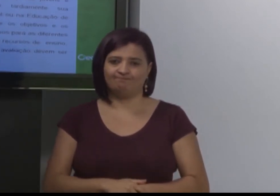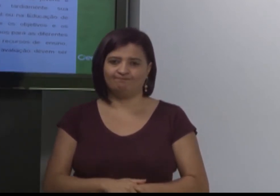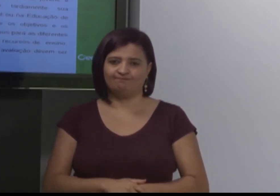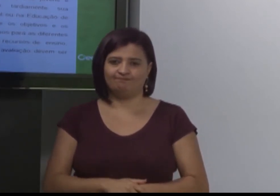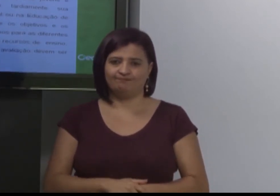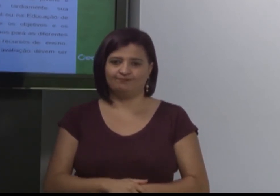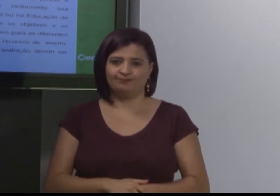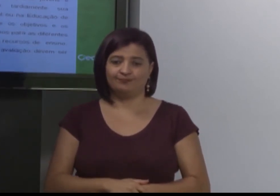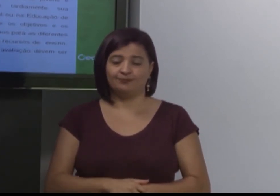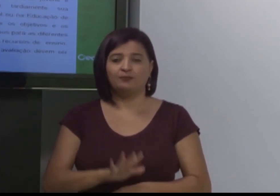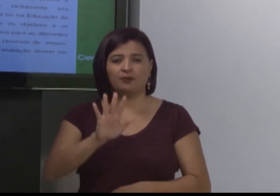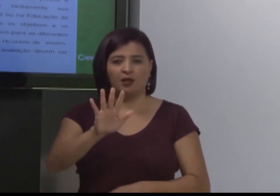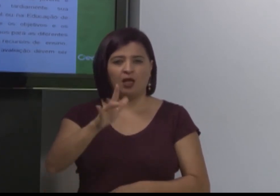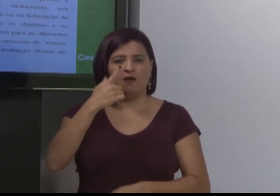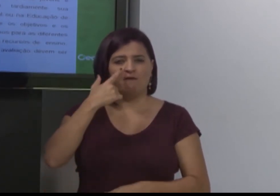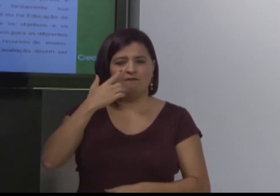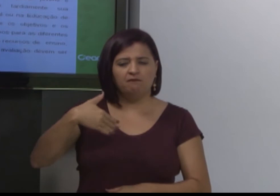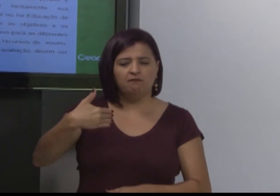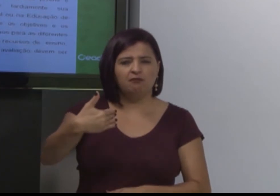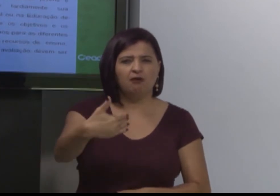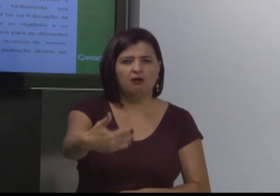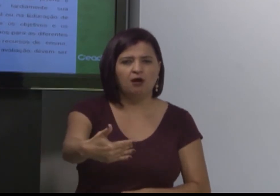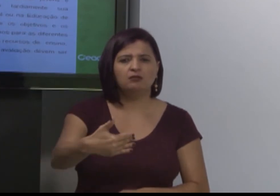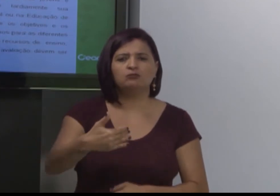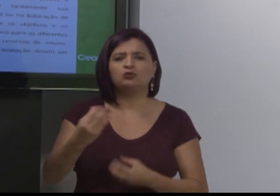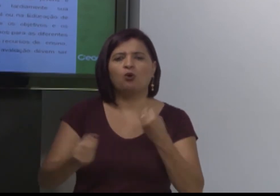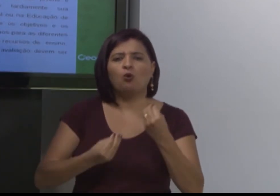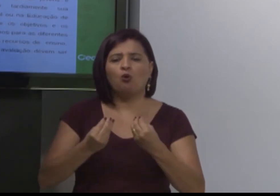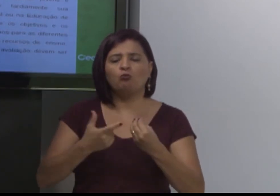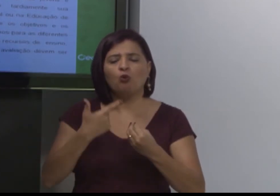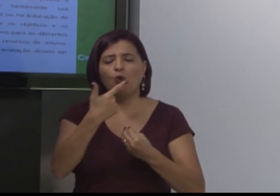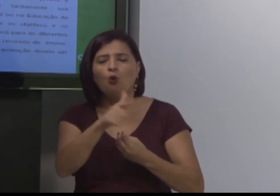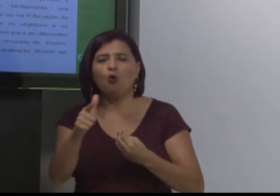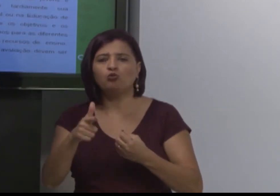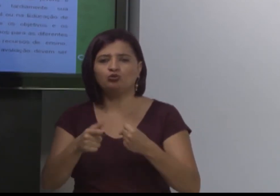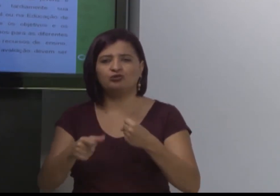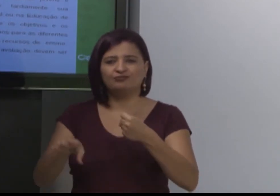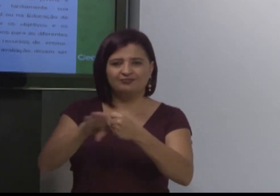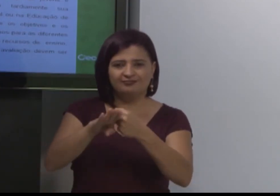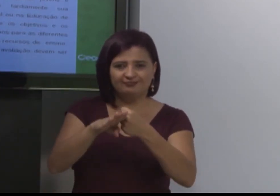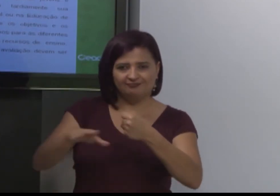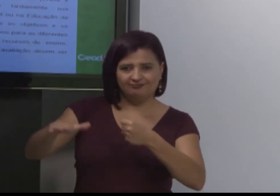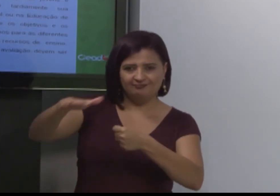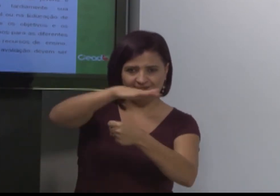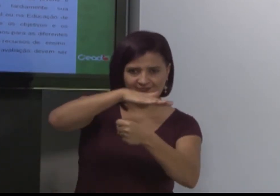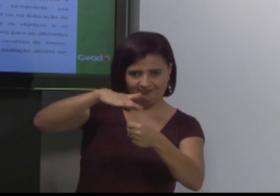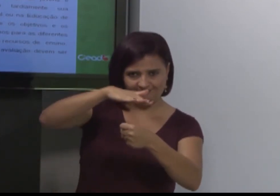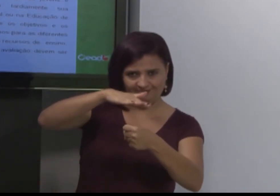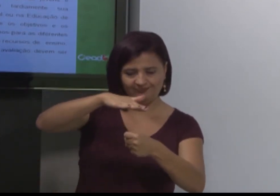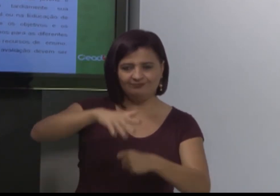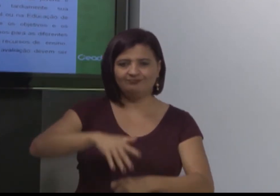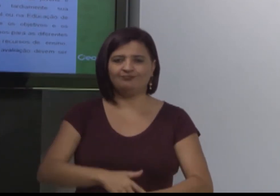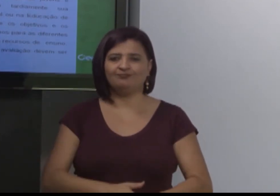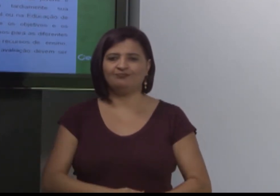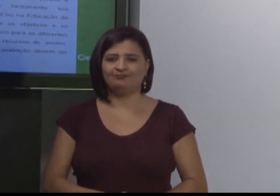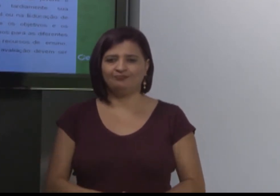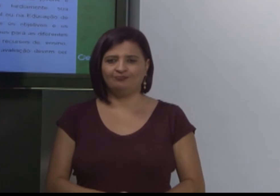caso ele ainda não tenha tido. Vamos ver a seguir os níveis intermediário